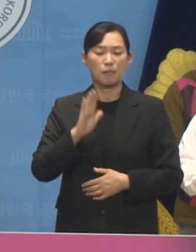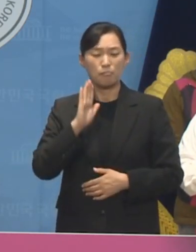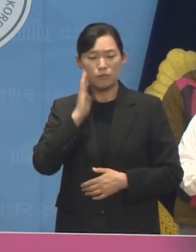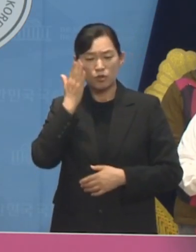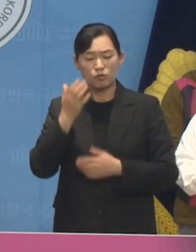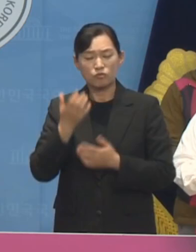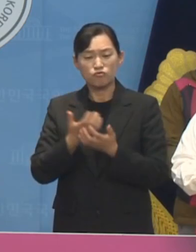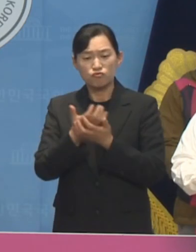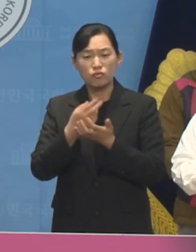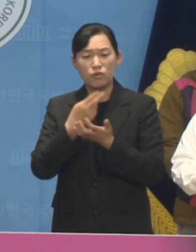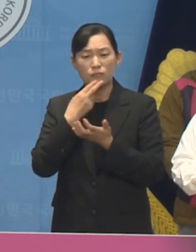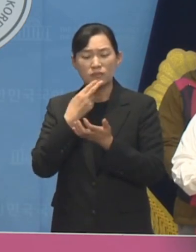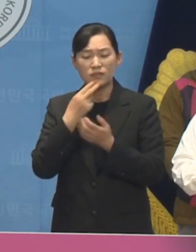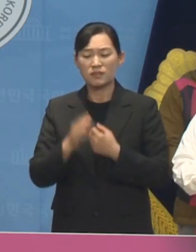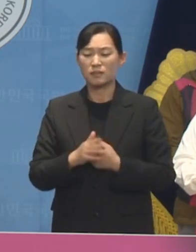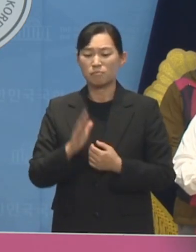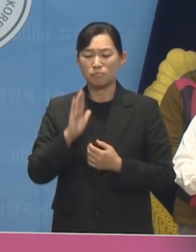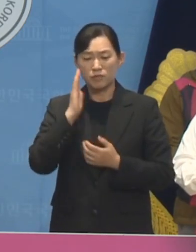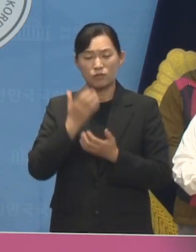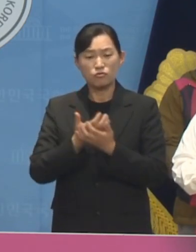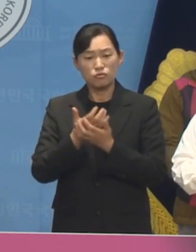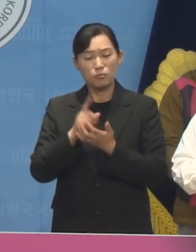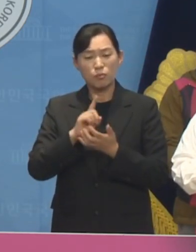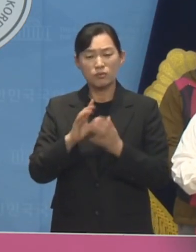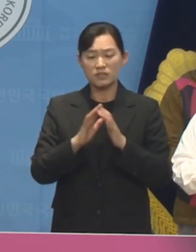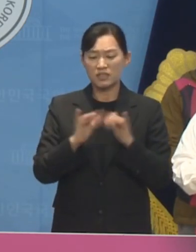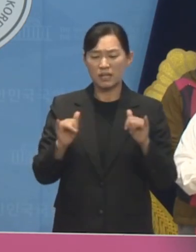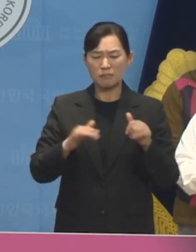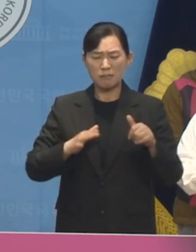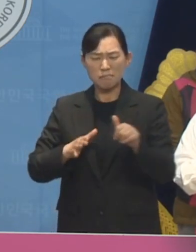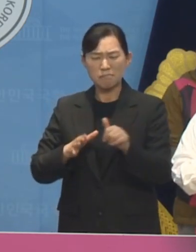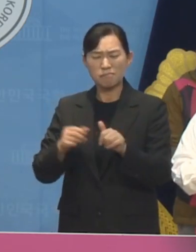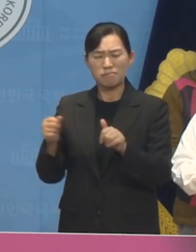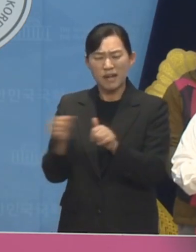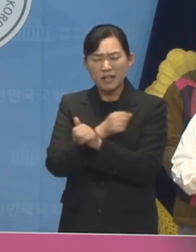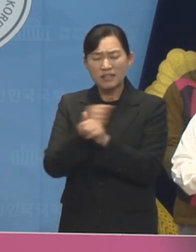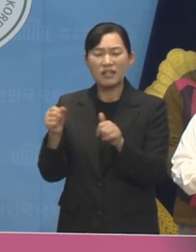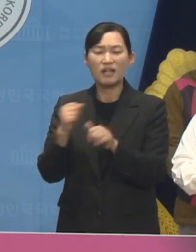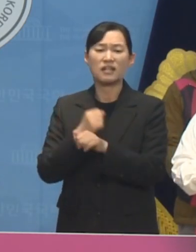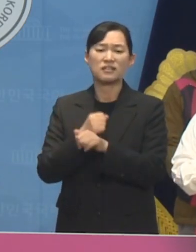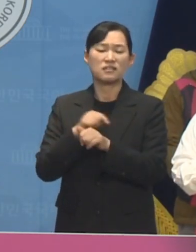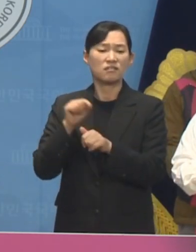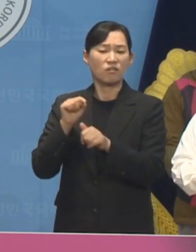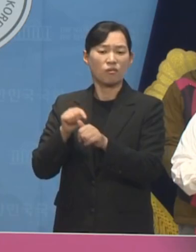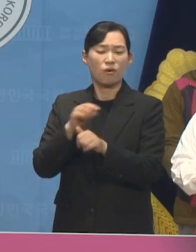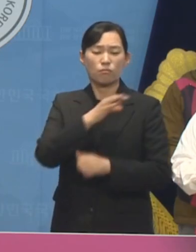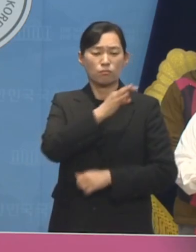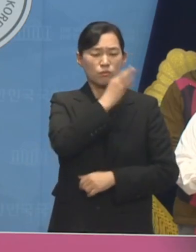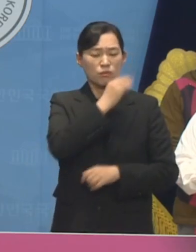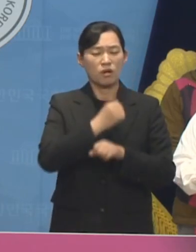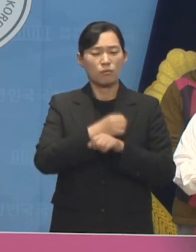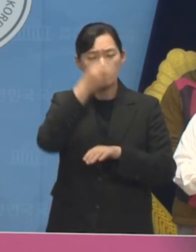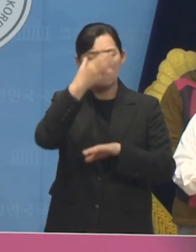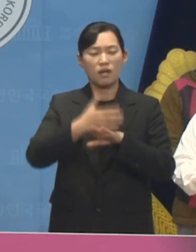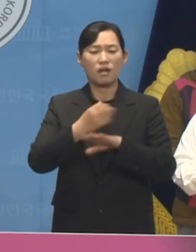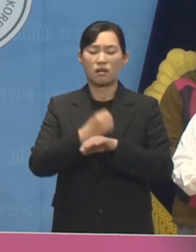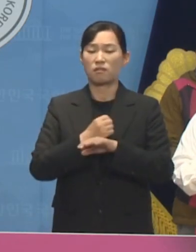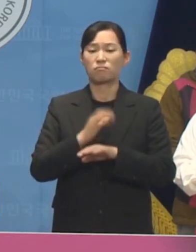없는 미역국이라뇨. 인간을 학대하는 폭력임에 부끄러워해야 하고 사과해야